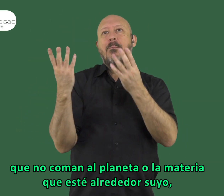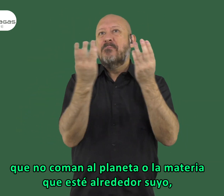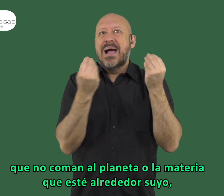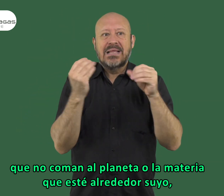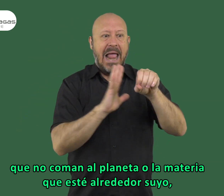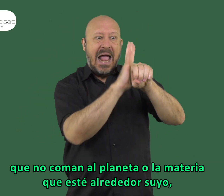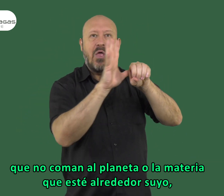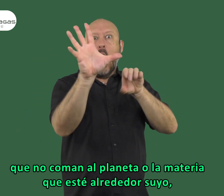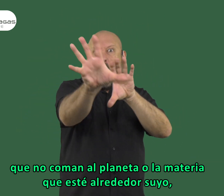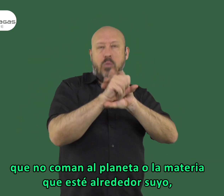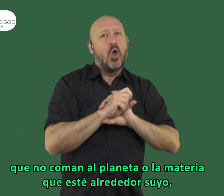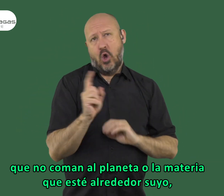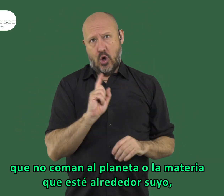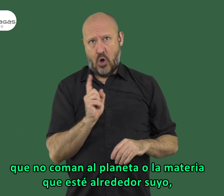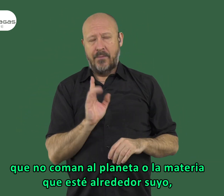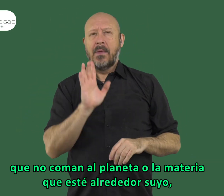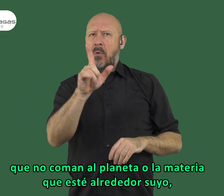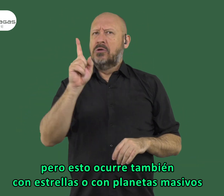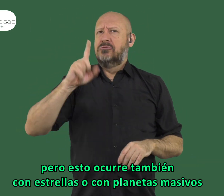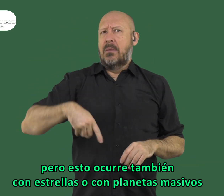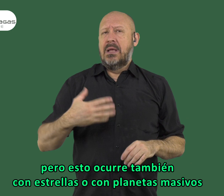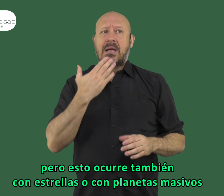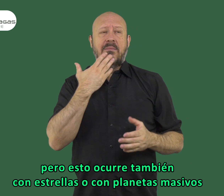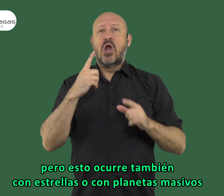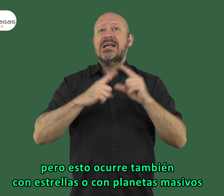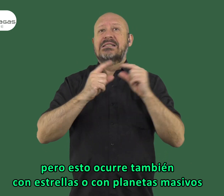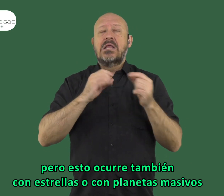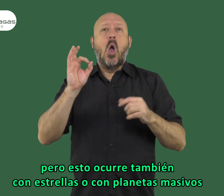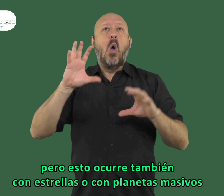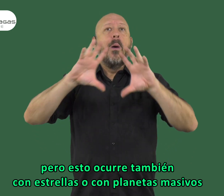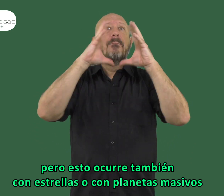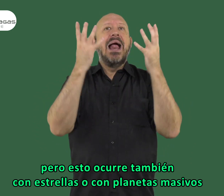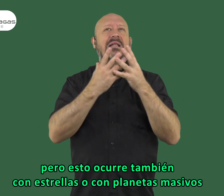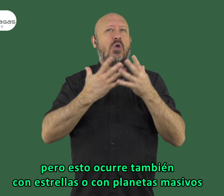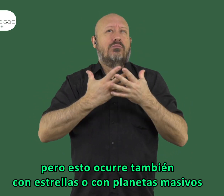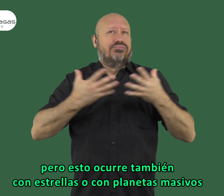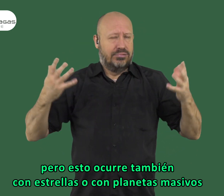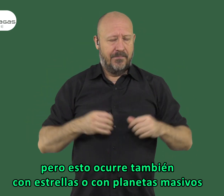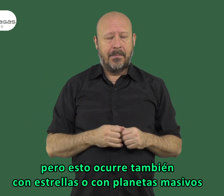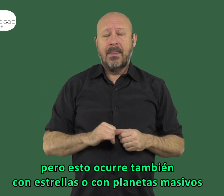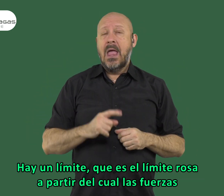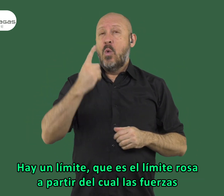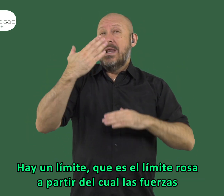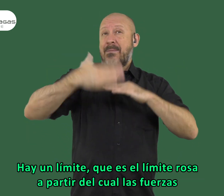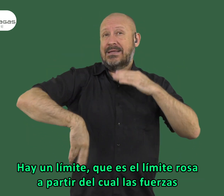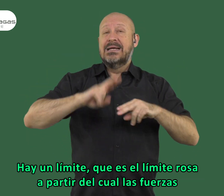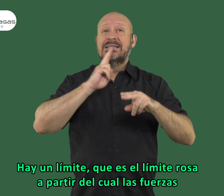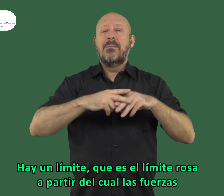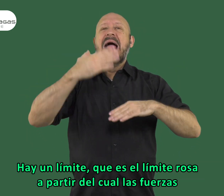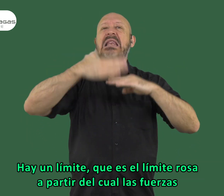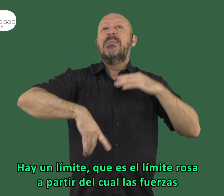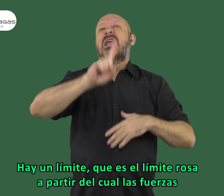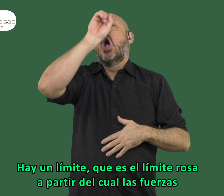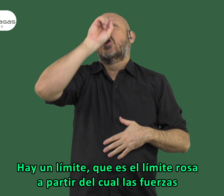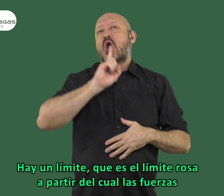planeta o la materia que esté alrededor suyo. Pero esto ocurre también con estrellas o con planetas masivos. Hay un límite, que es